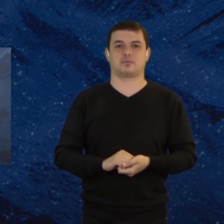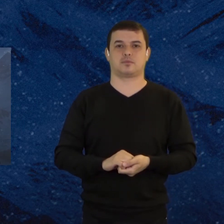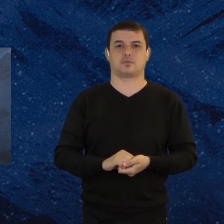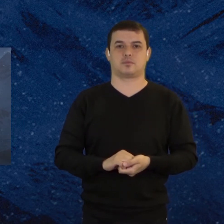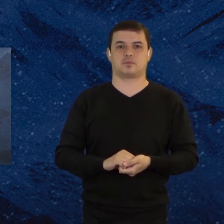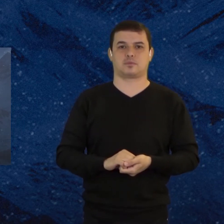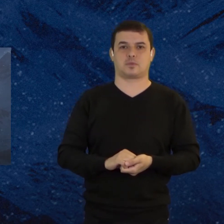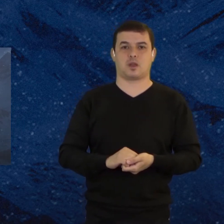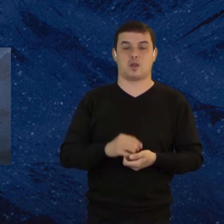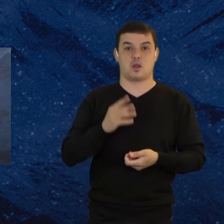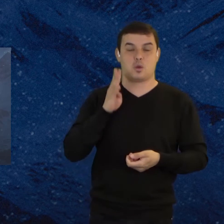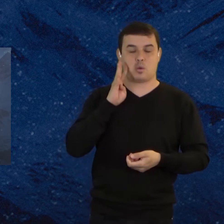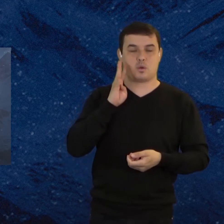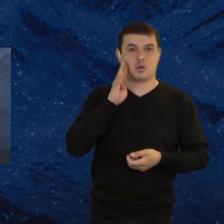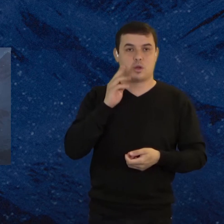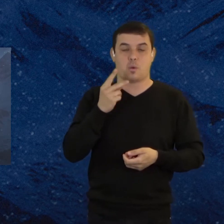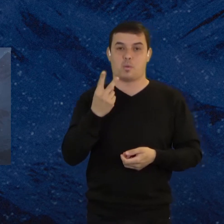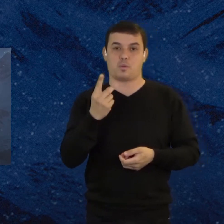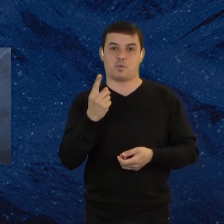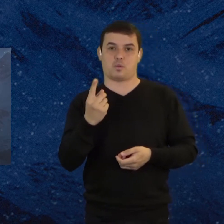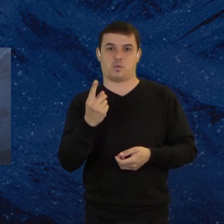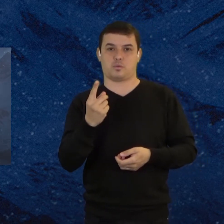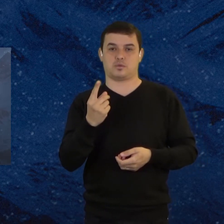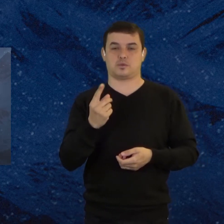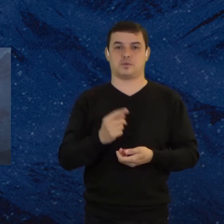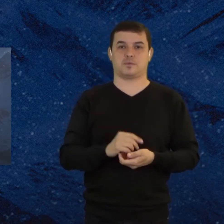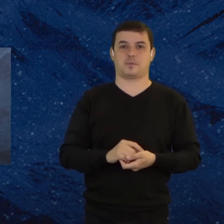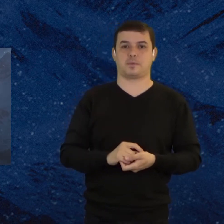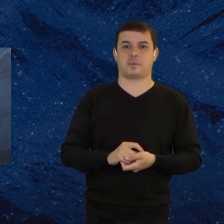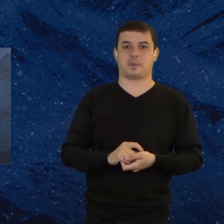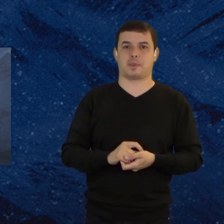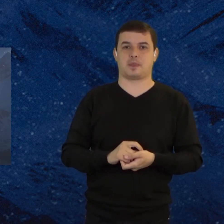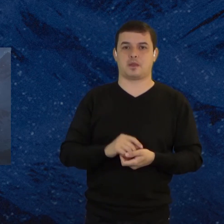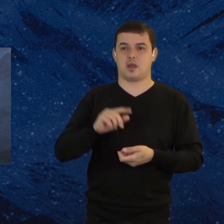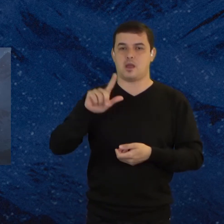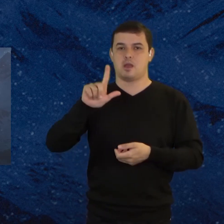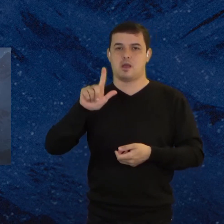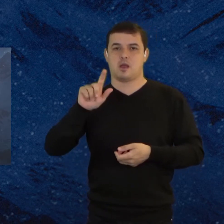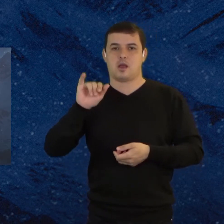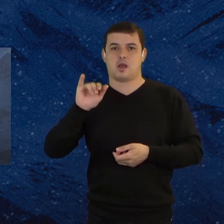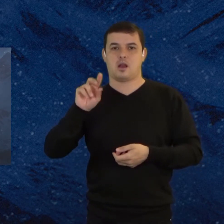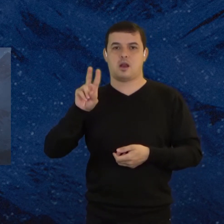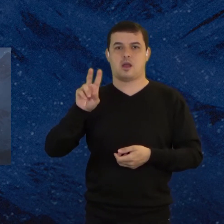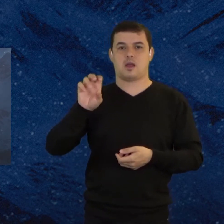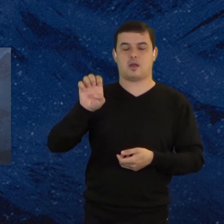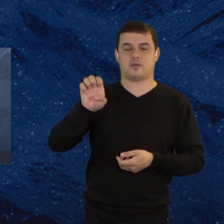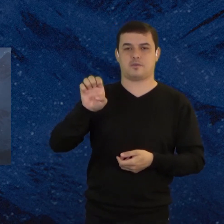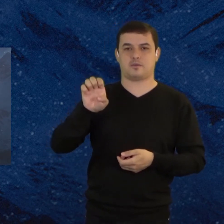21 horas, temos tido aquela live do jovem